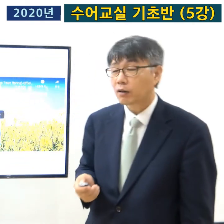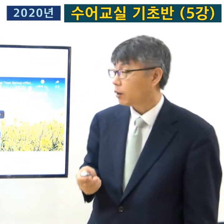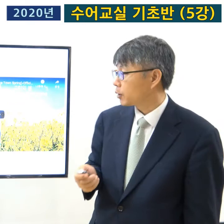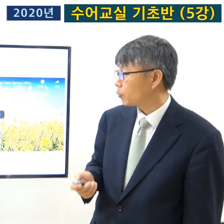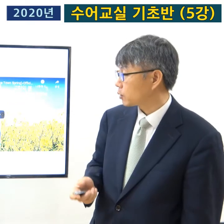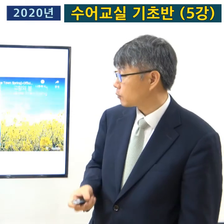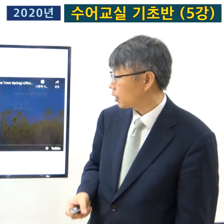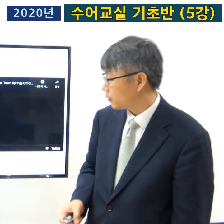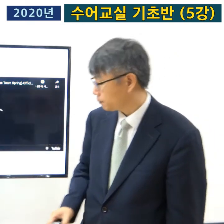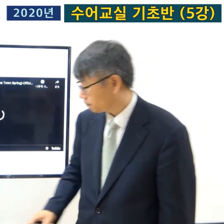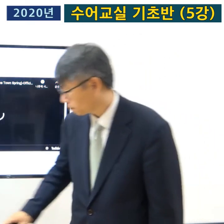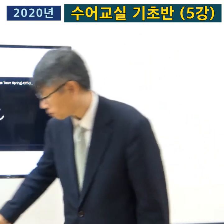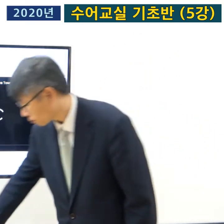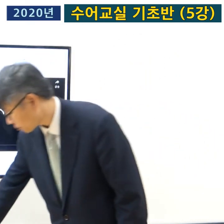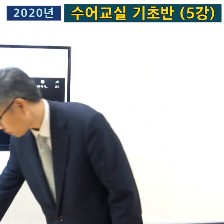한번 해보겠습니다.